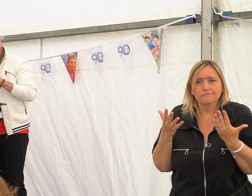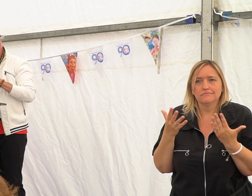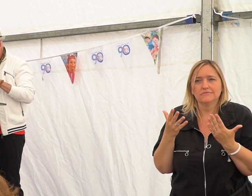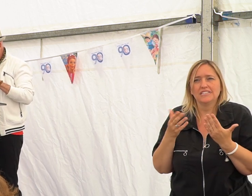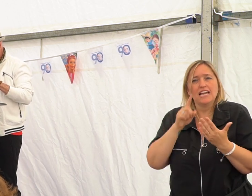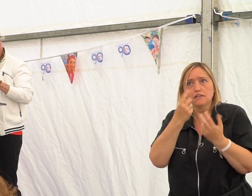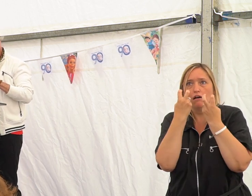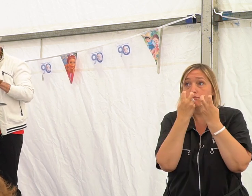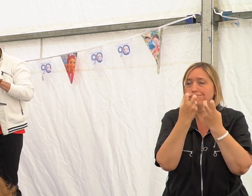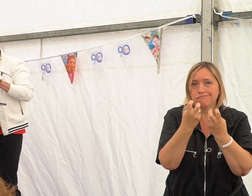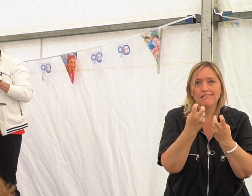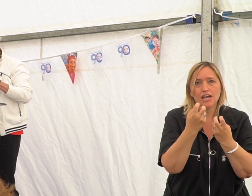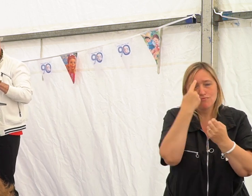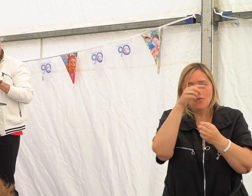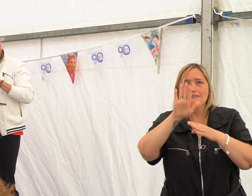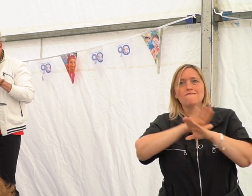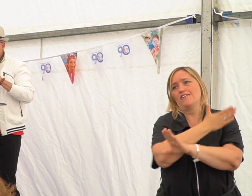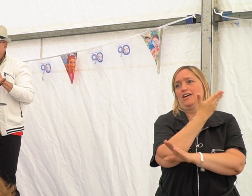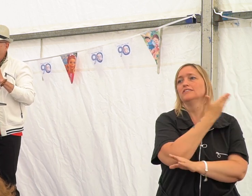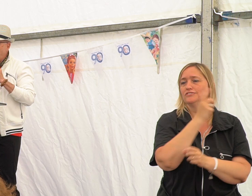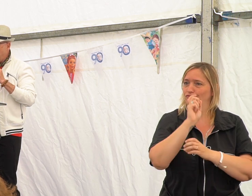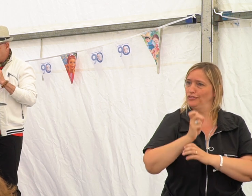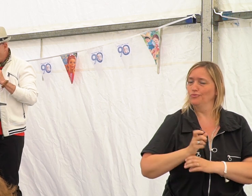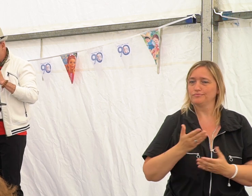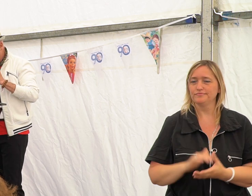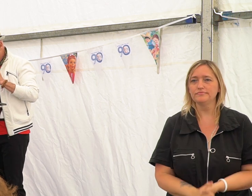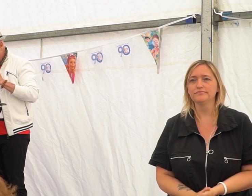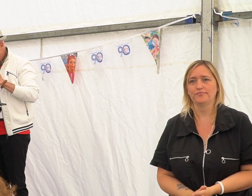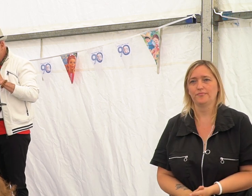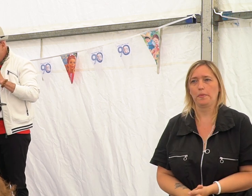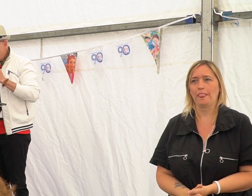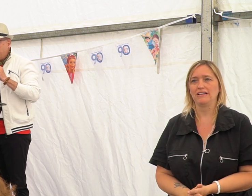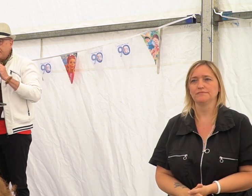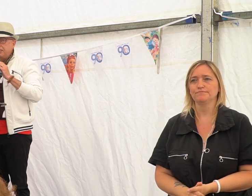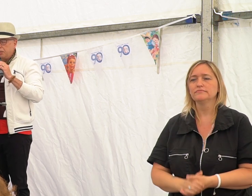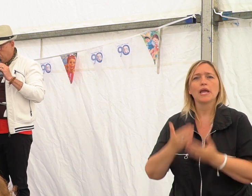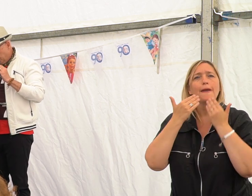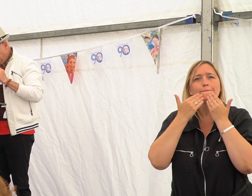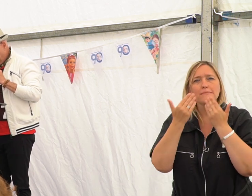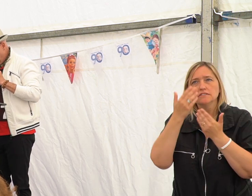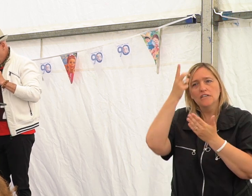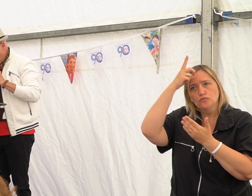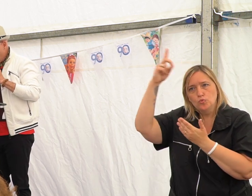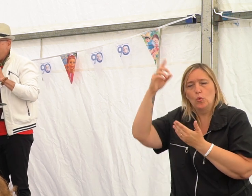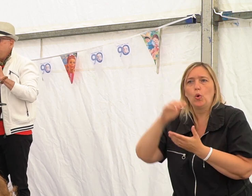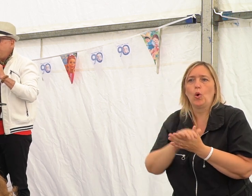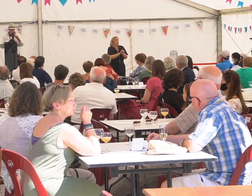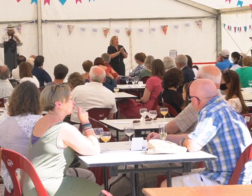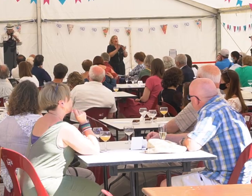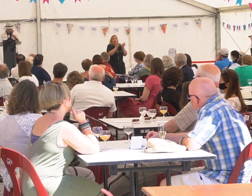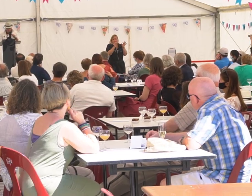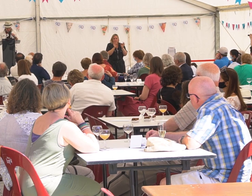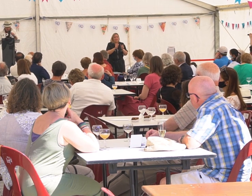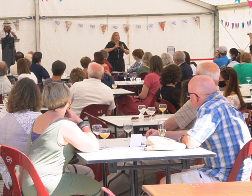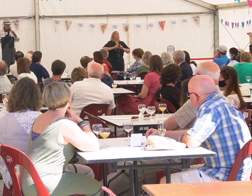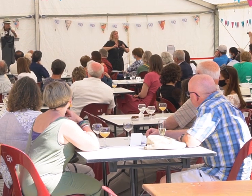c'est ça qui m'a inspiré pour la réalisation de la sculpture de son père. Je remercie à Dieu, à la famille